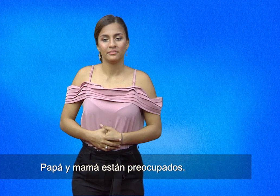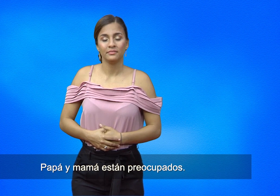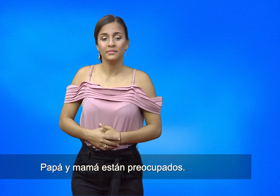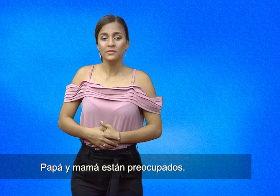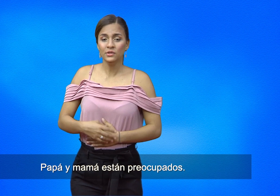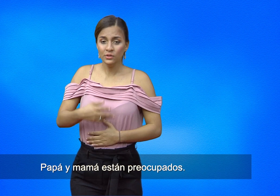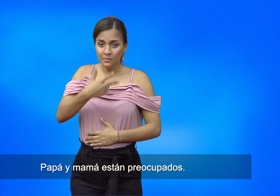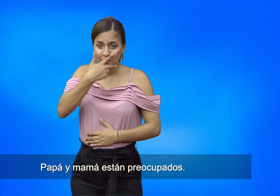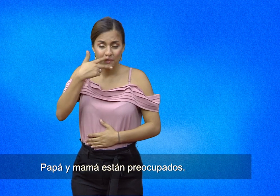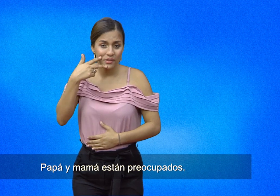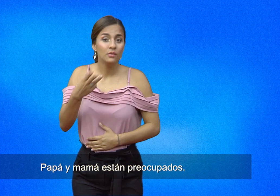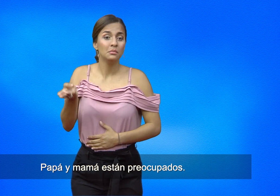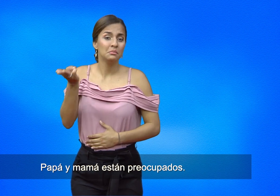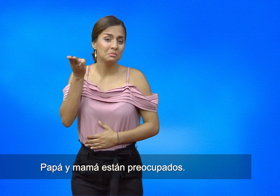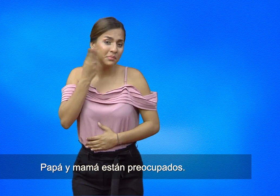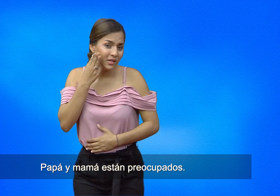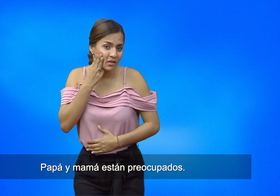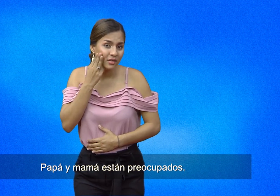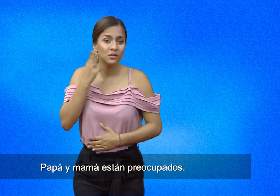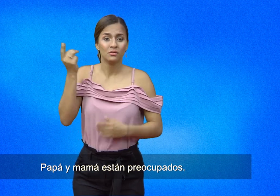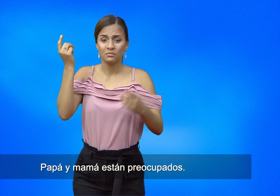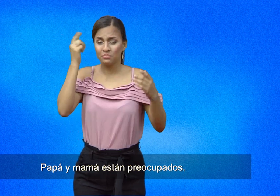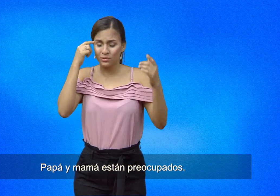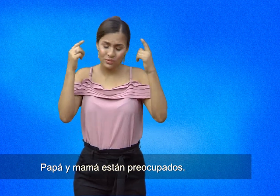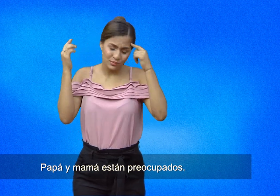papá y mamá preocupados